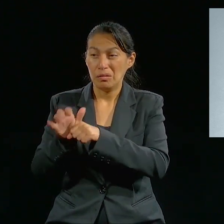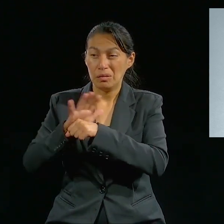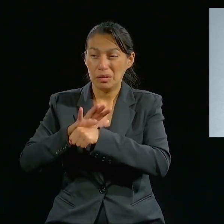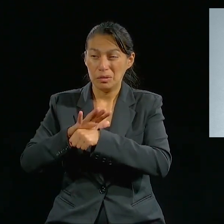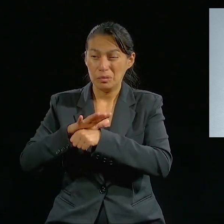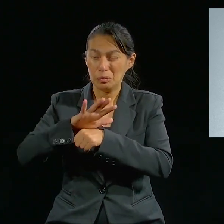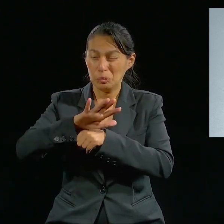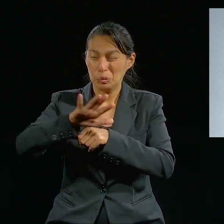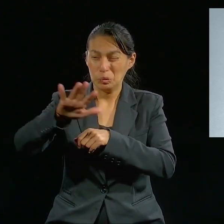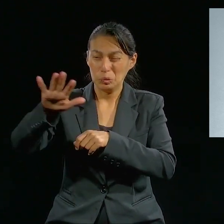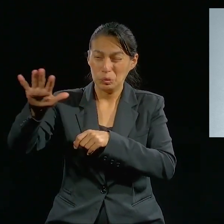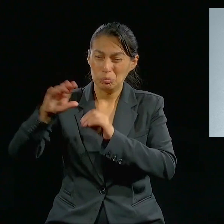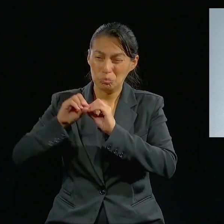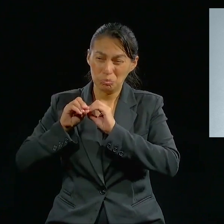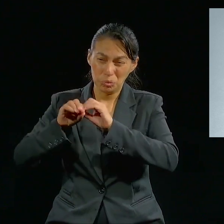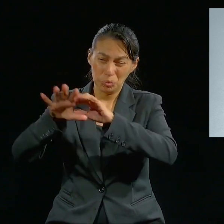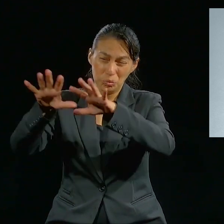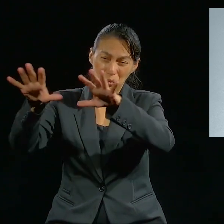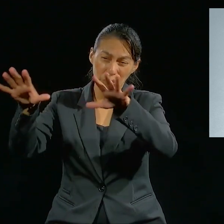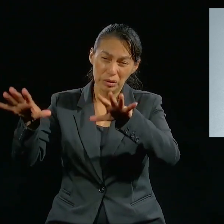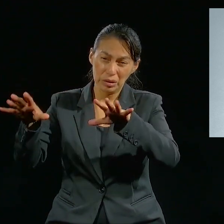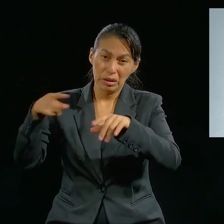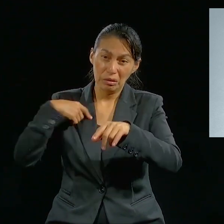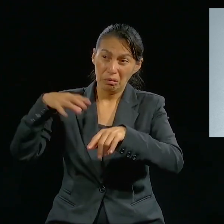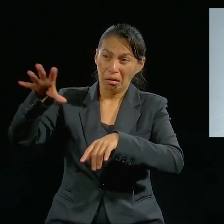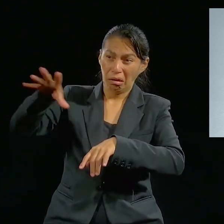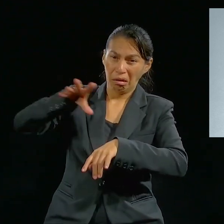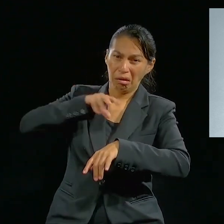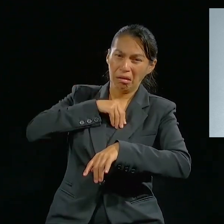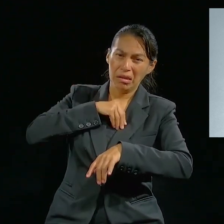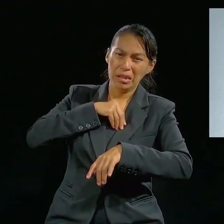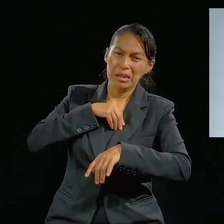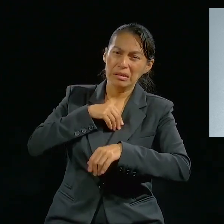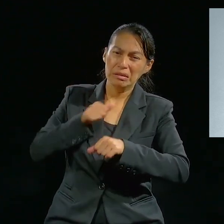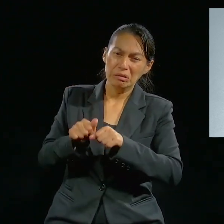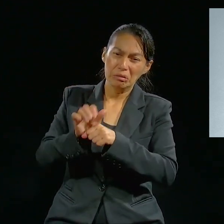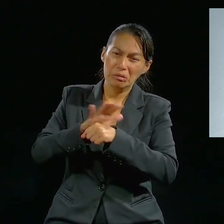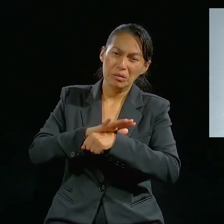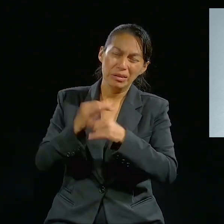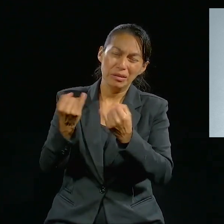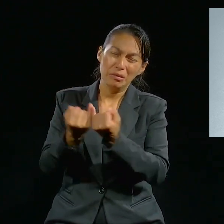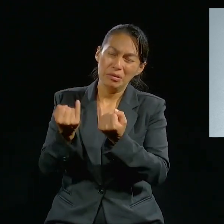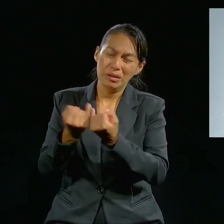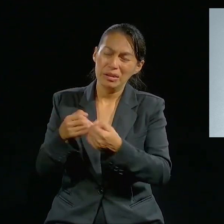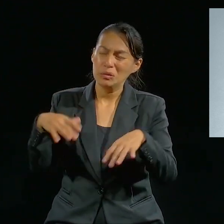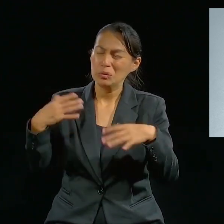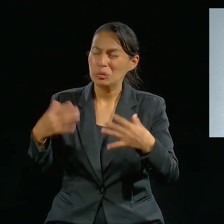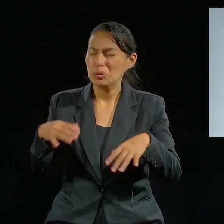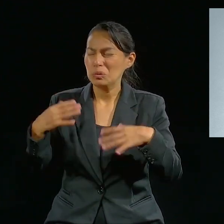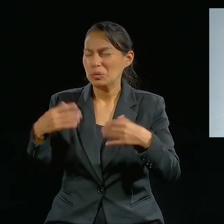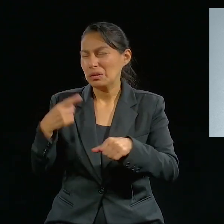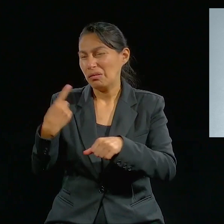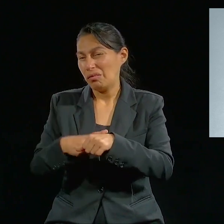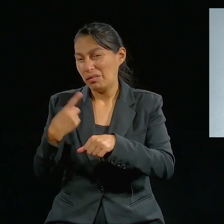muy crítica en este lugar me contagié de la enfermedad y